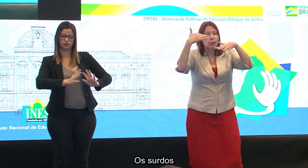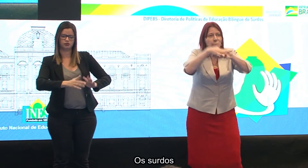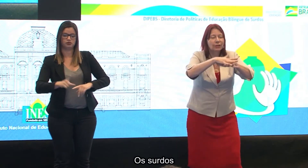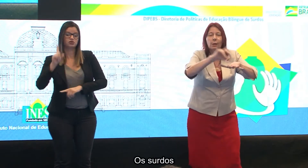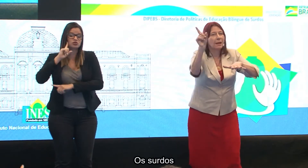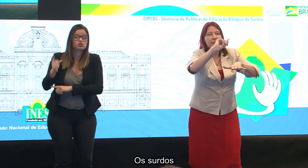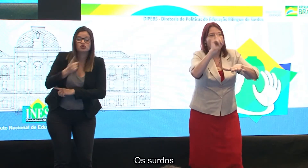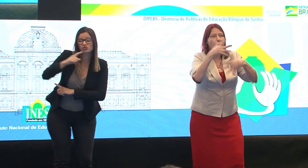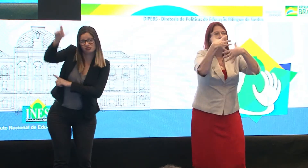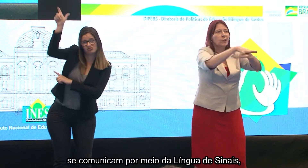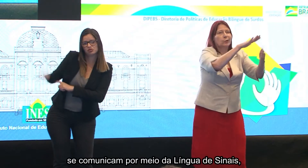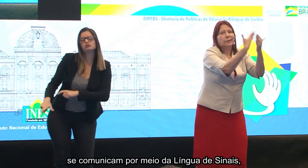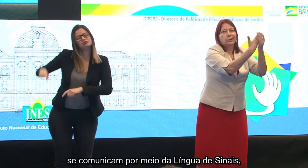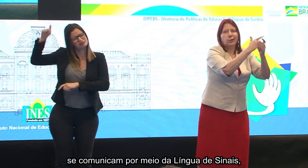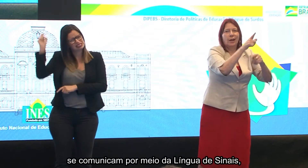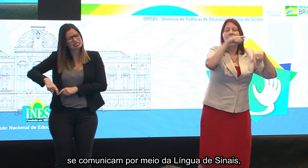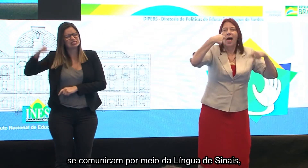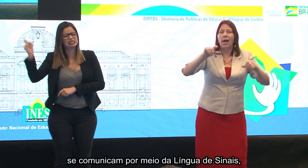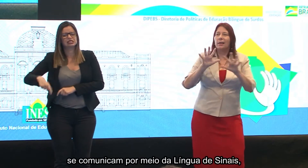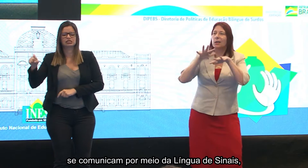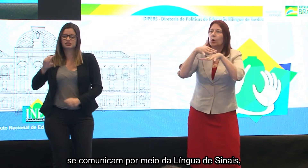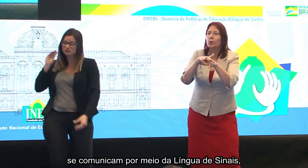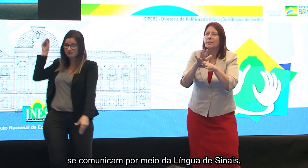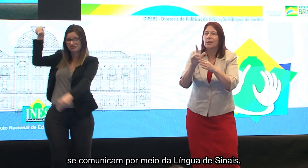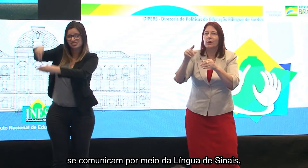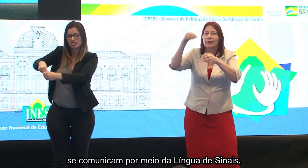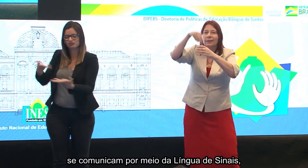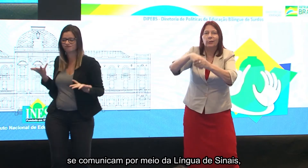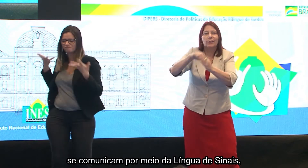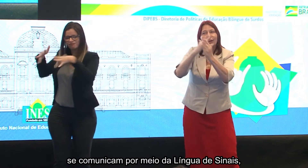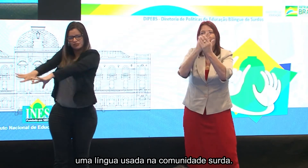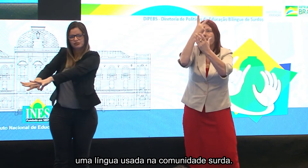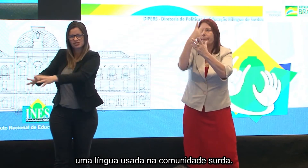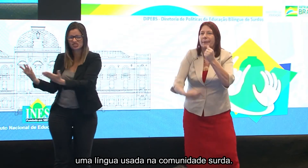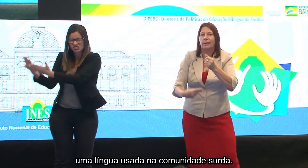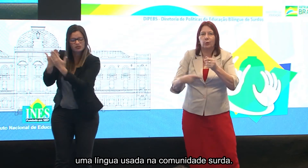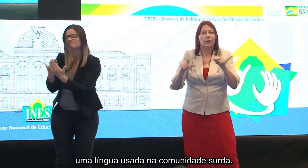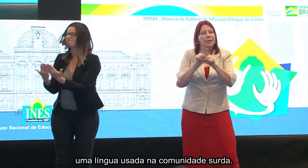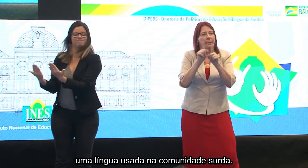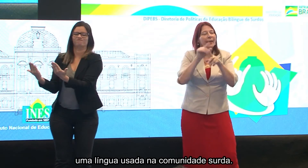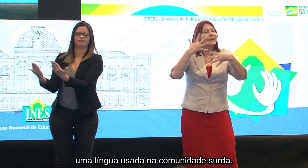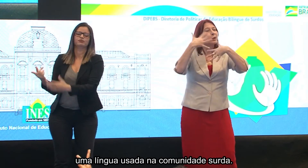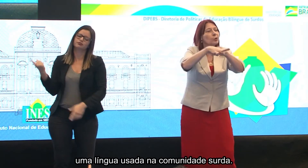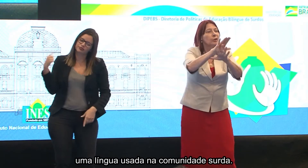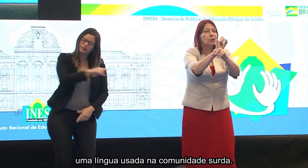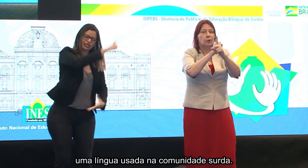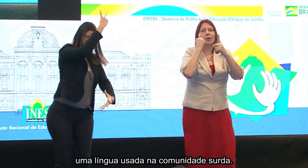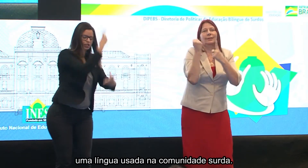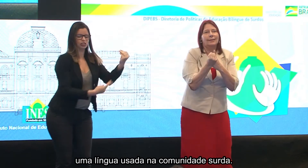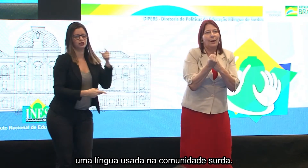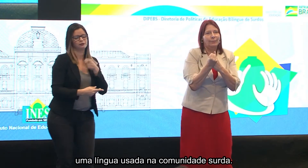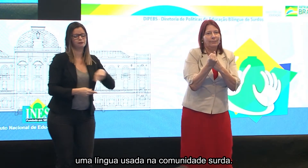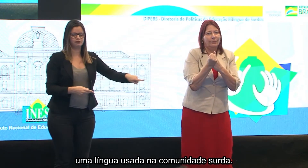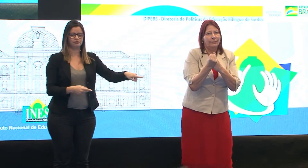Os surdos se significam por meio da língua de sinais, uma língua usada na comunidade surda.